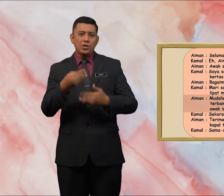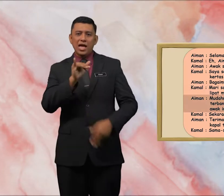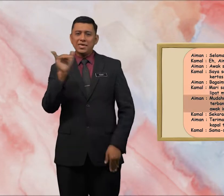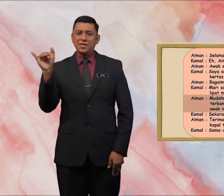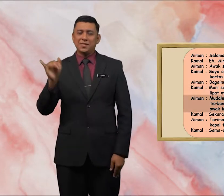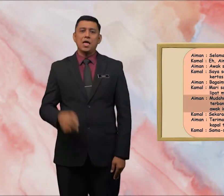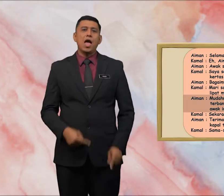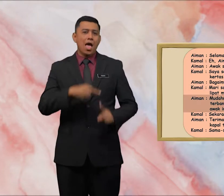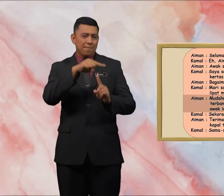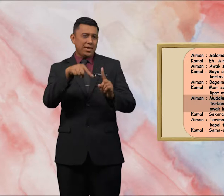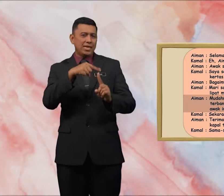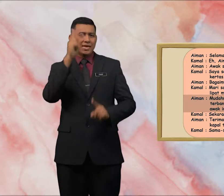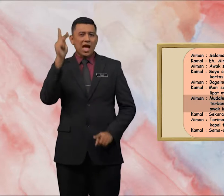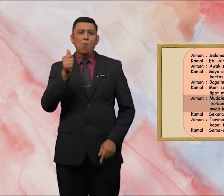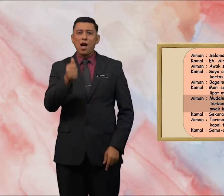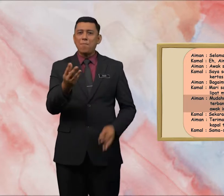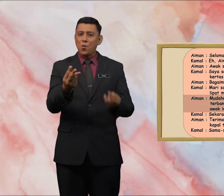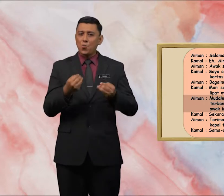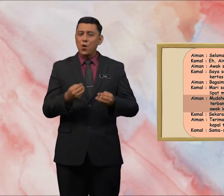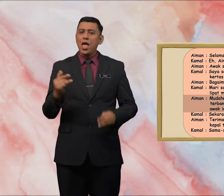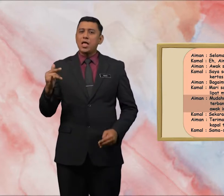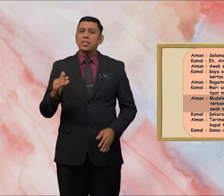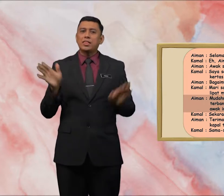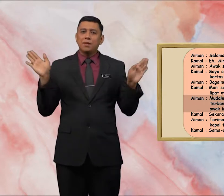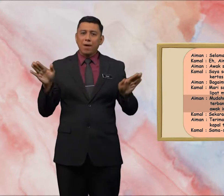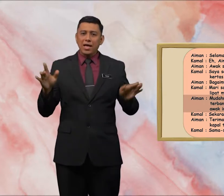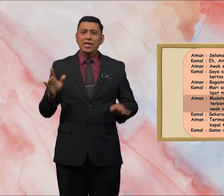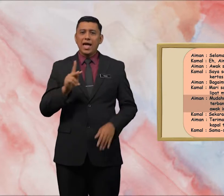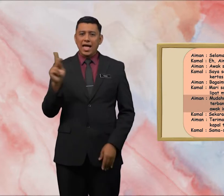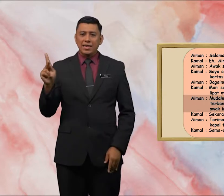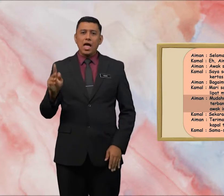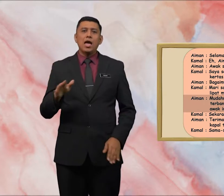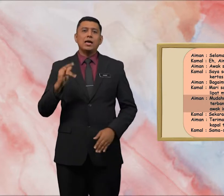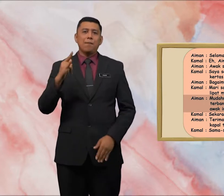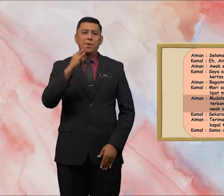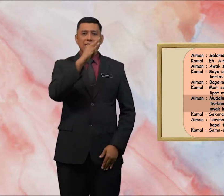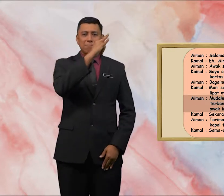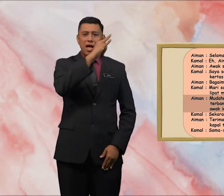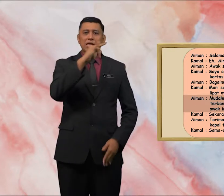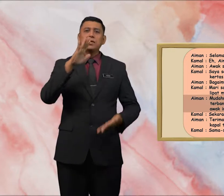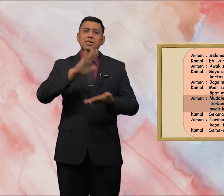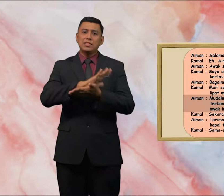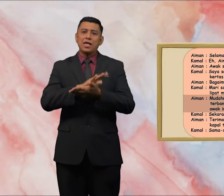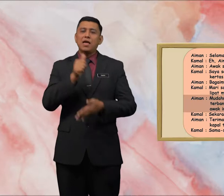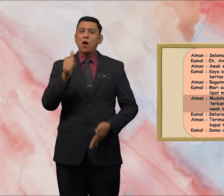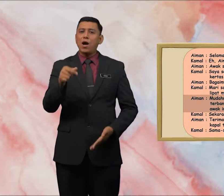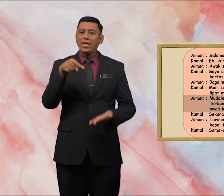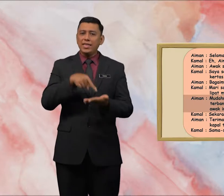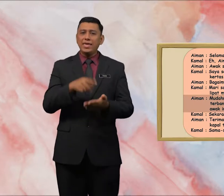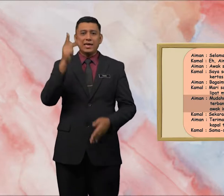Mudahnya, bilakah awak mahu terbangkan kapal terbang kertas awak ini,